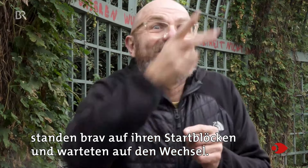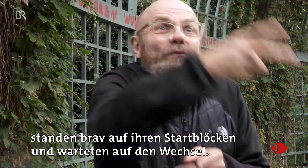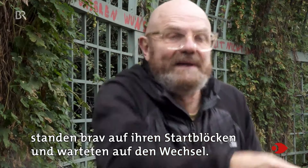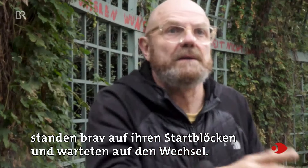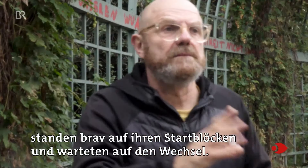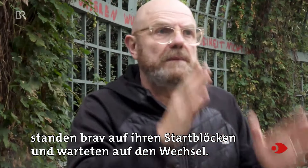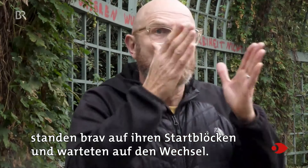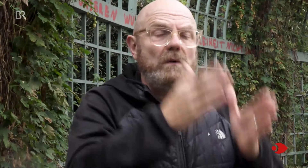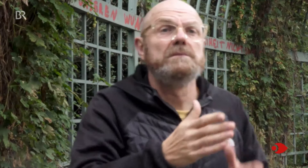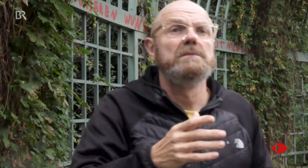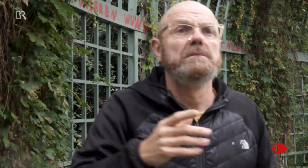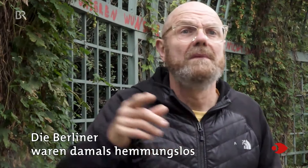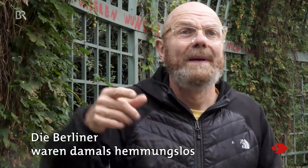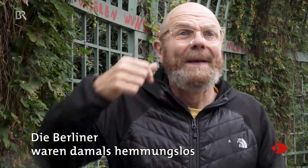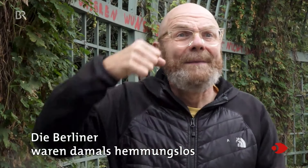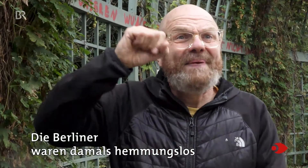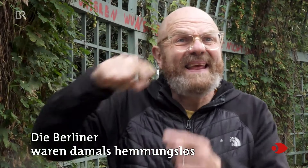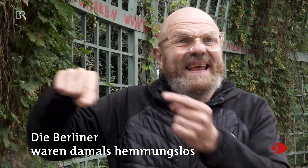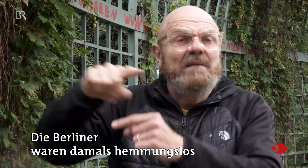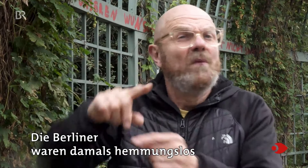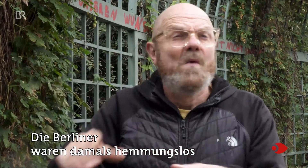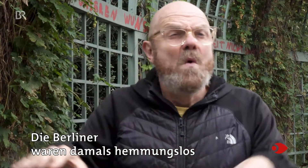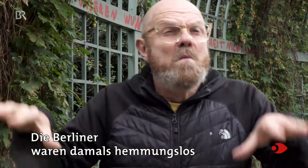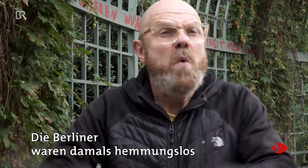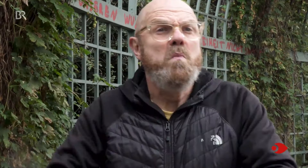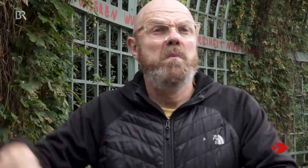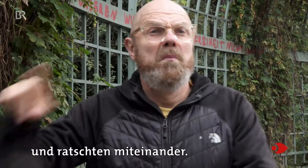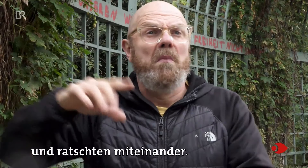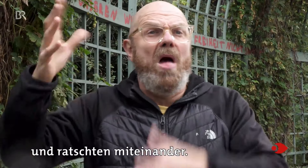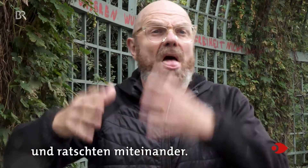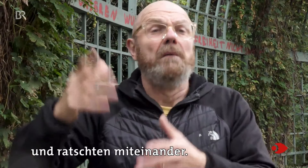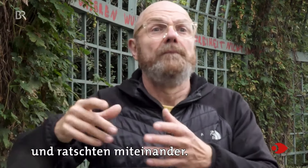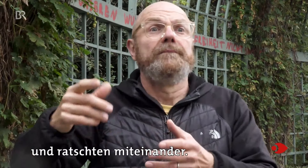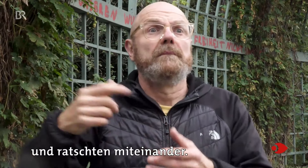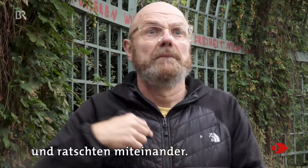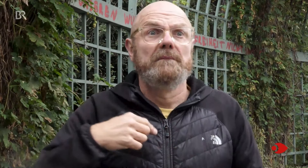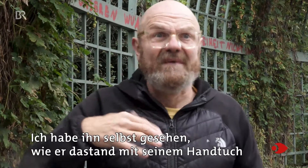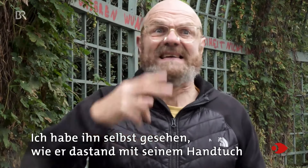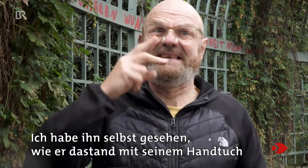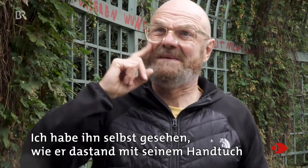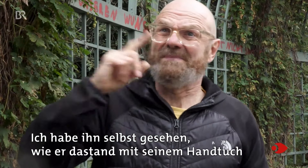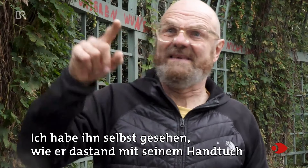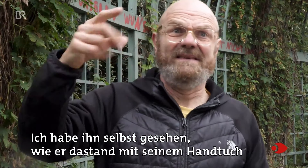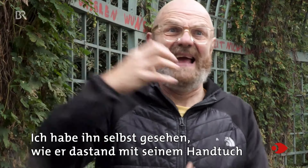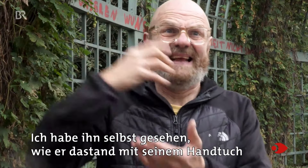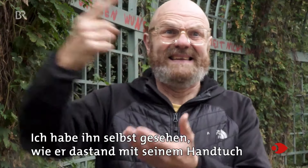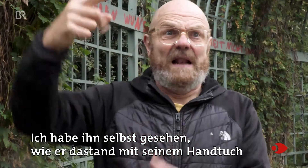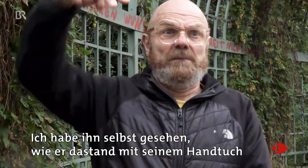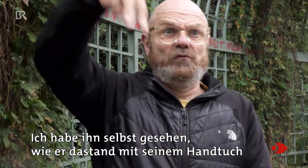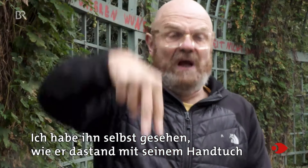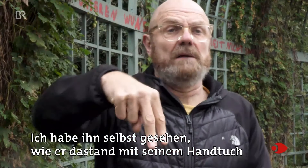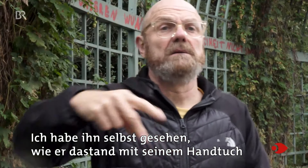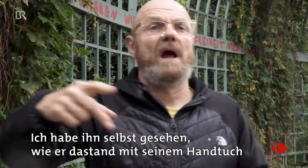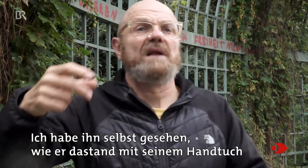Wechsel. Die Berliner waren damals hemmungslos und ratschten miteinander. Ich habe ihn selbst gesehen, wie er dastand mit seinem